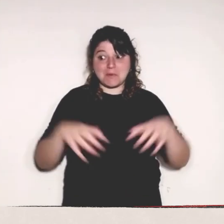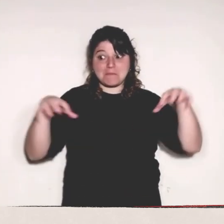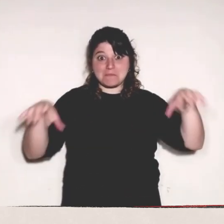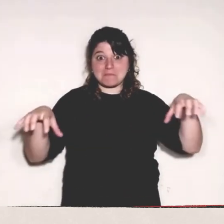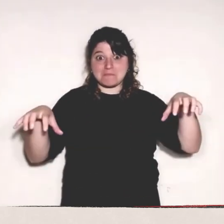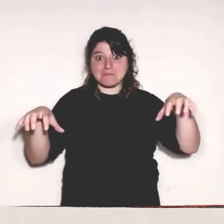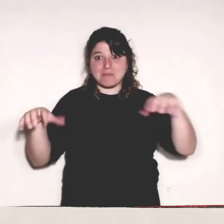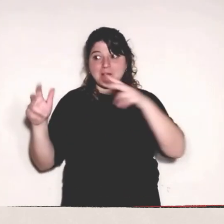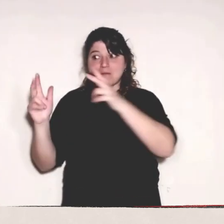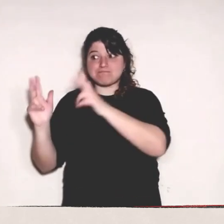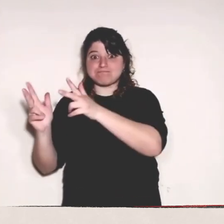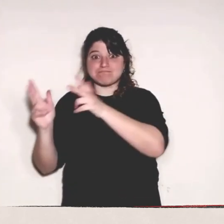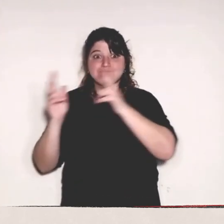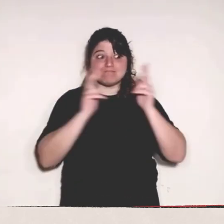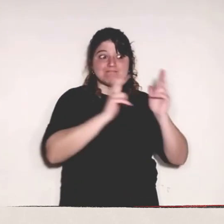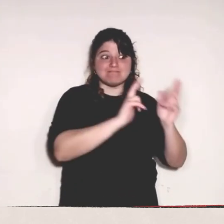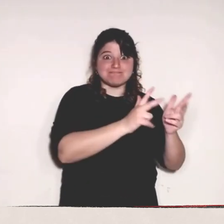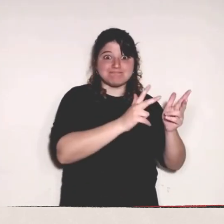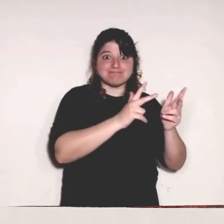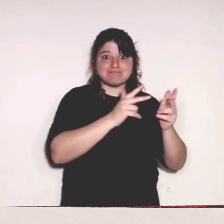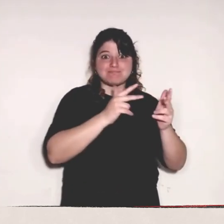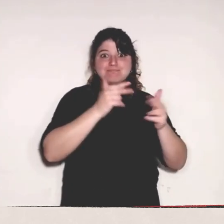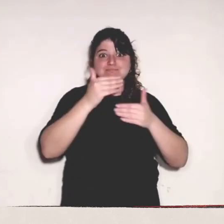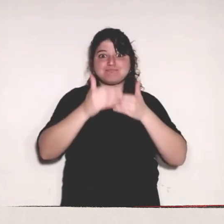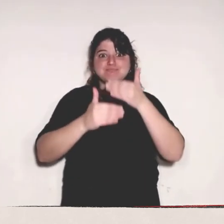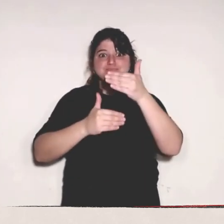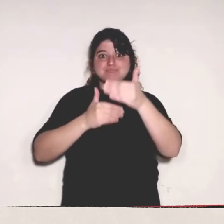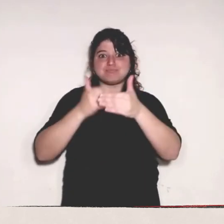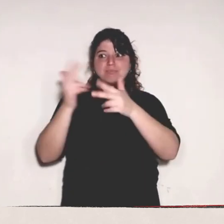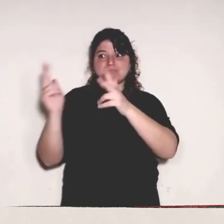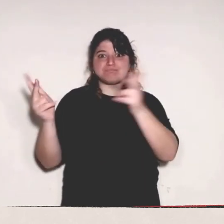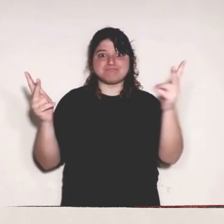utilizaban la lengua de señas a escondidas